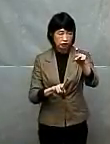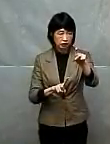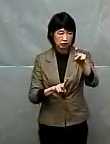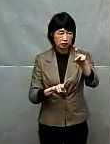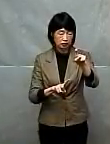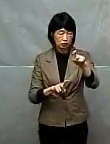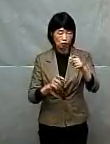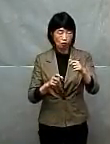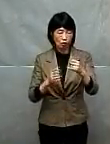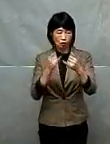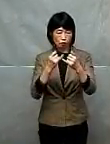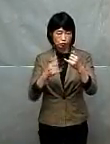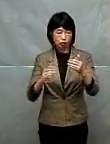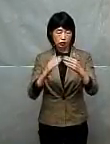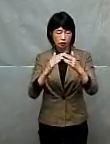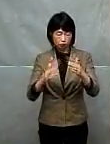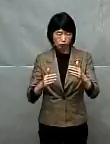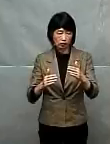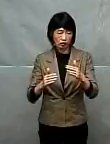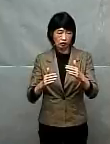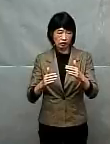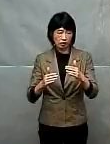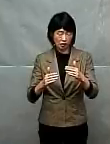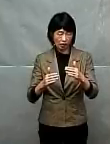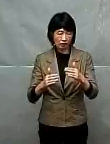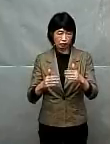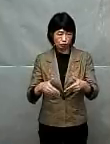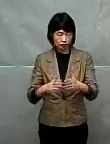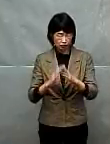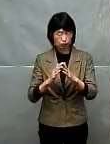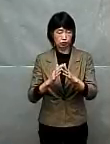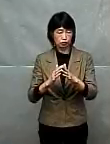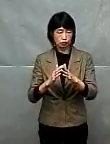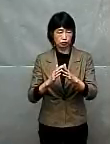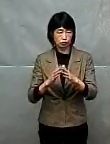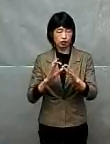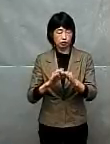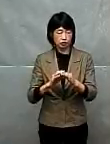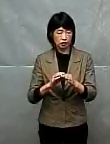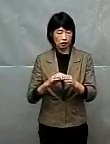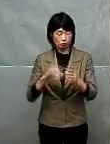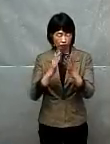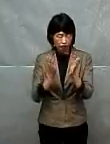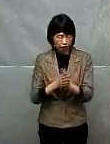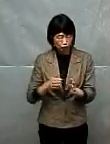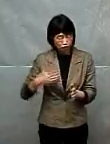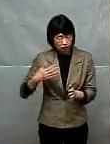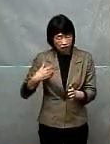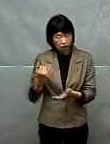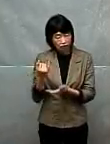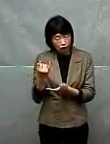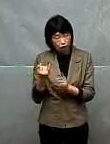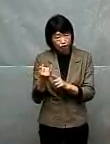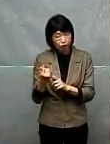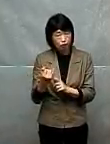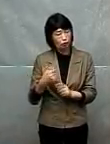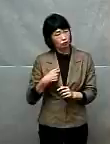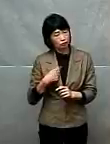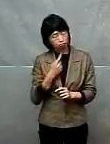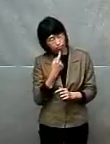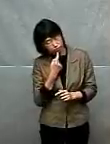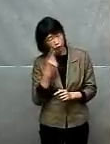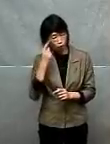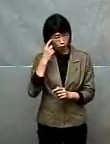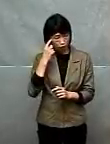会といいますか女性の会の設立のことを全く知らなかったっていうのは、うん、ちょっとなんか疑問が残るといいますか。 でもそのもの見てい